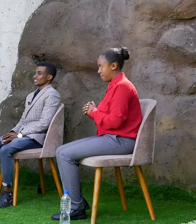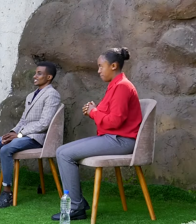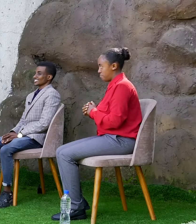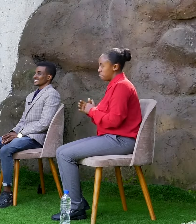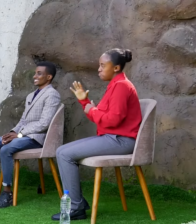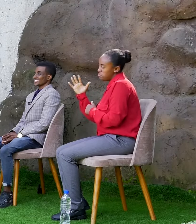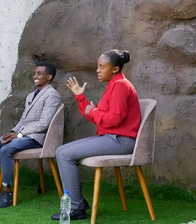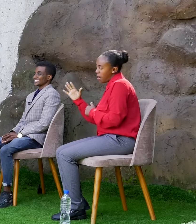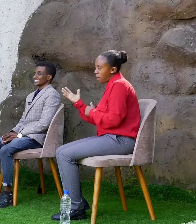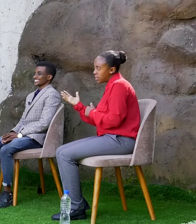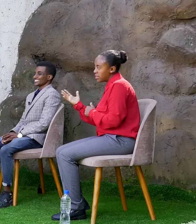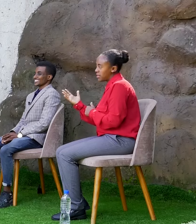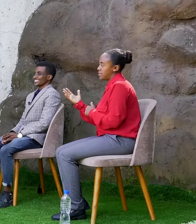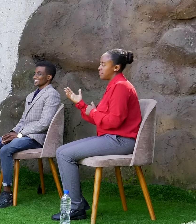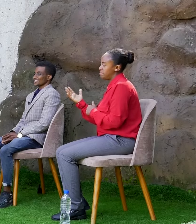ምናልባት እንግዲህ